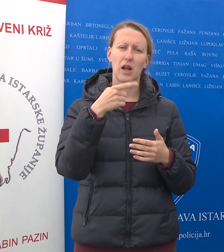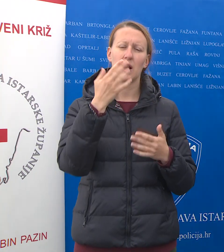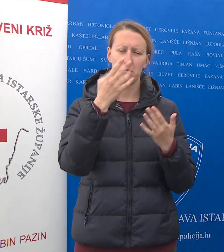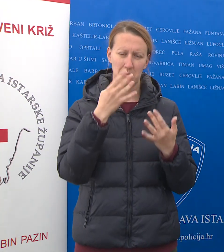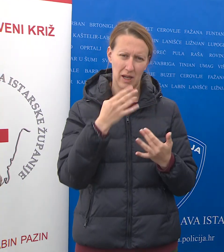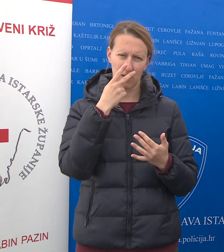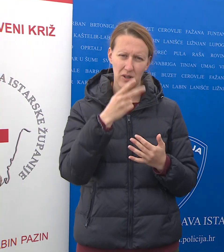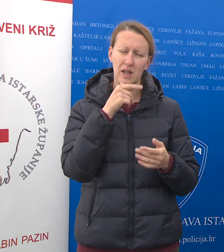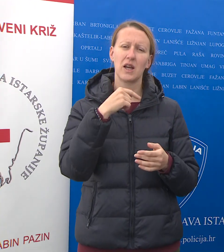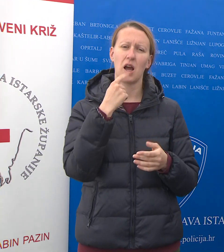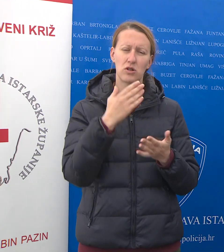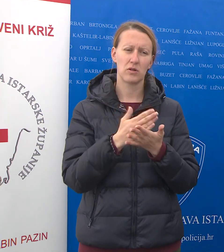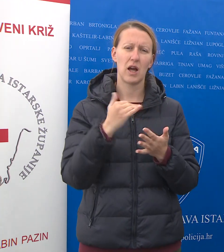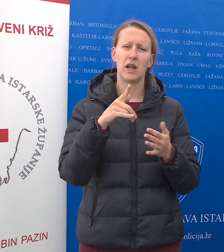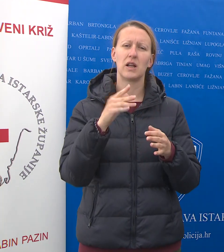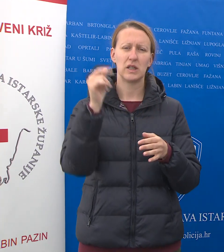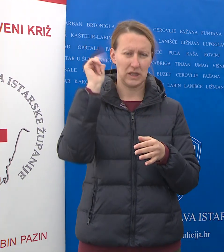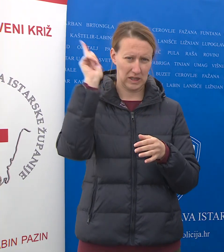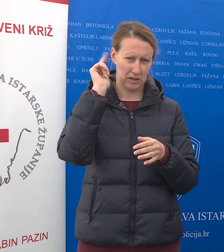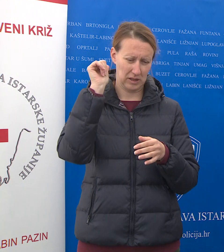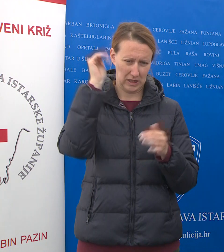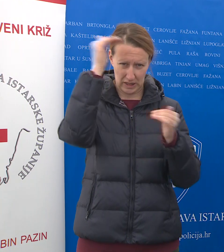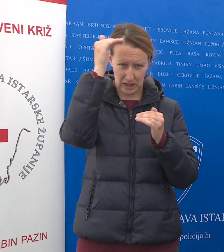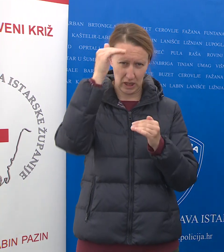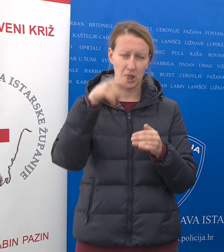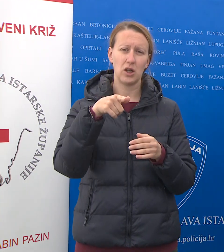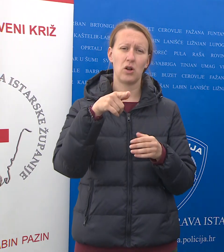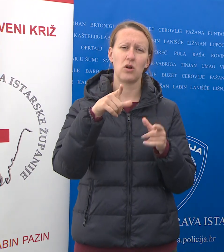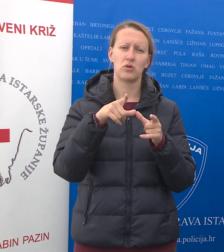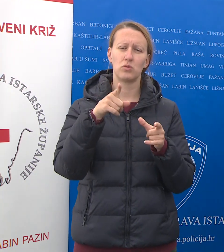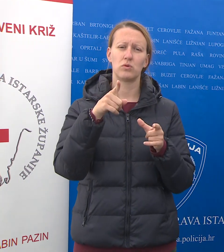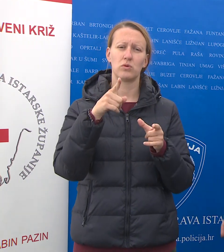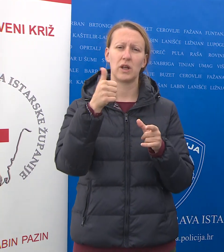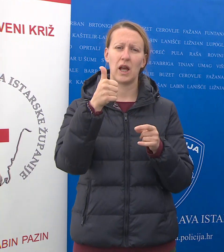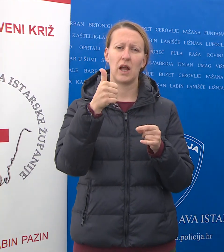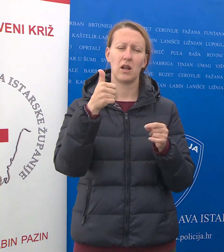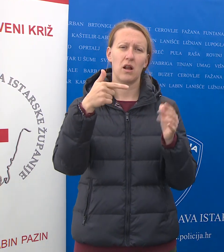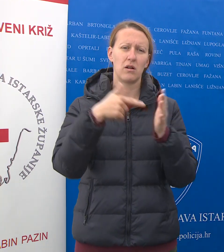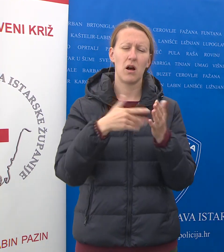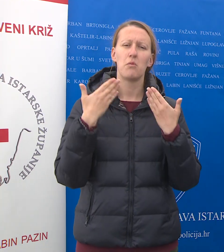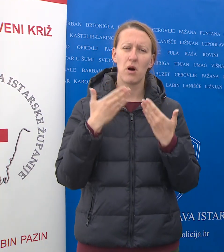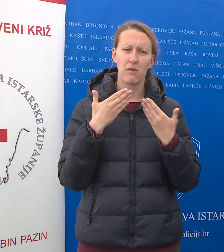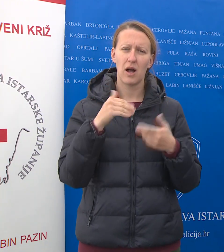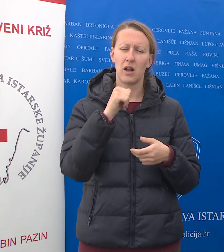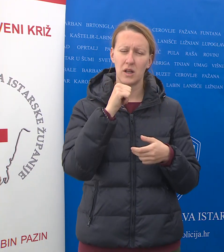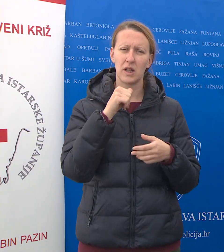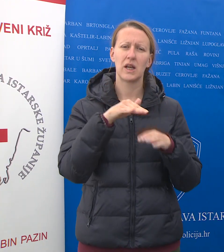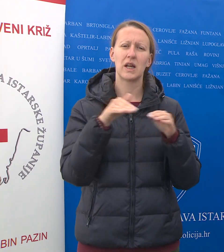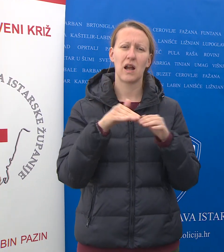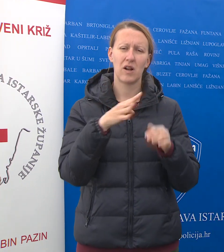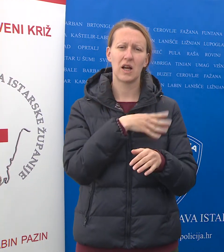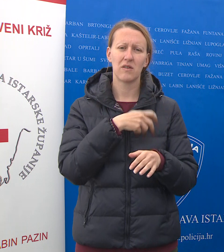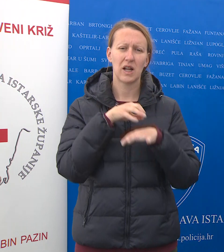prilike vidjeti, a istaknuo bih da nas je sinoć eksplicite u udarnom jednom terminu pohvalio i